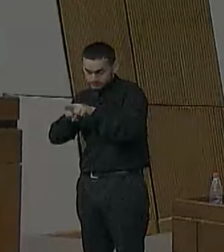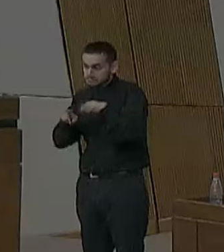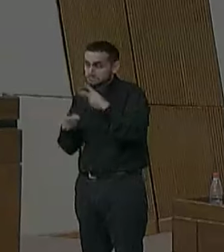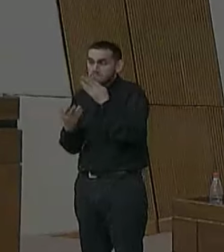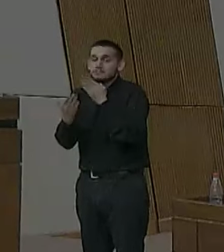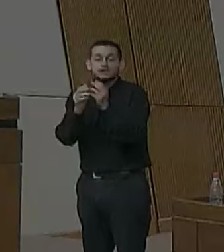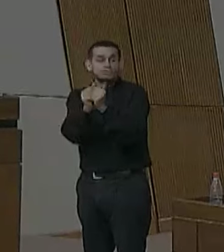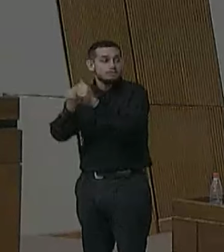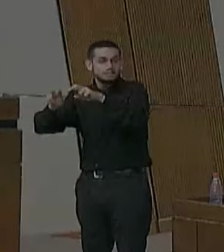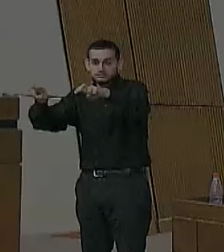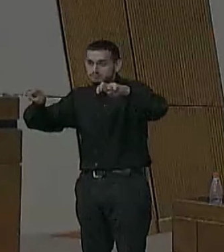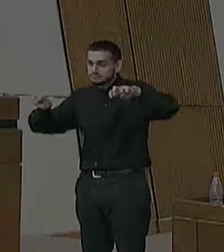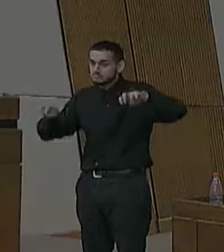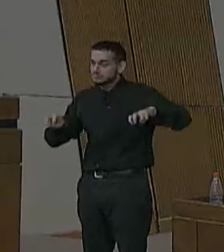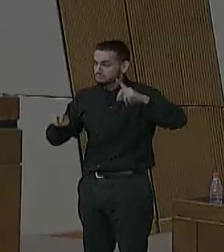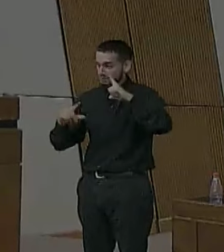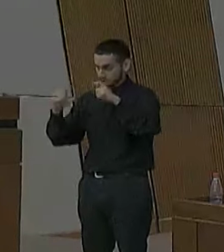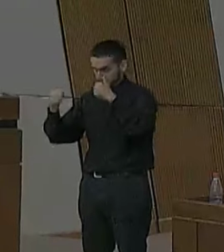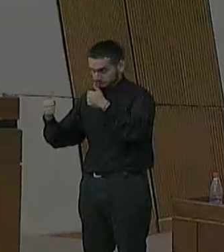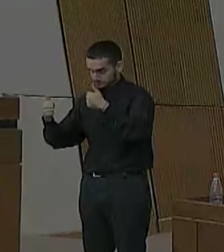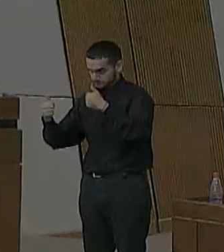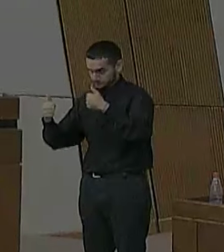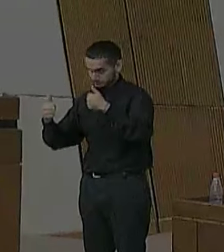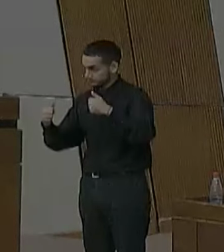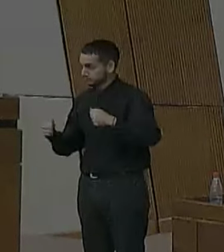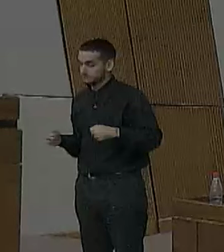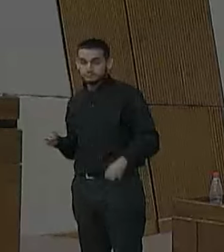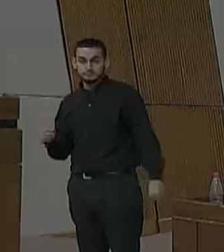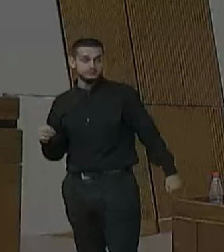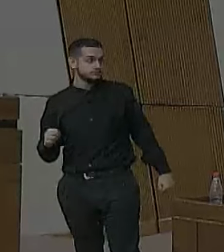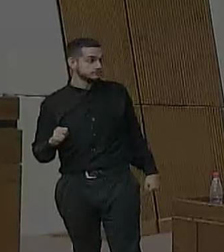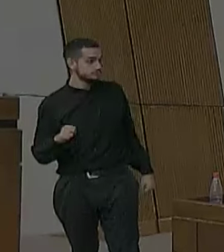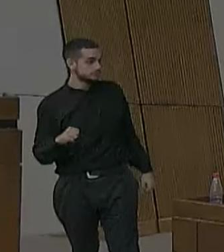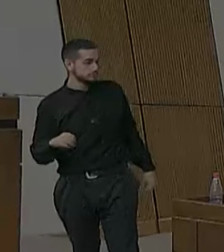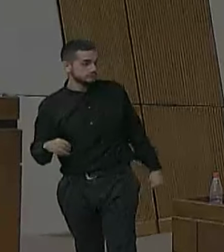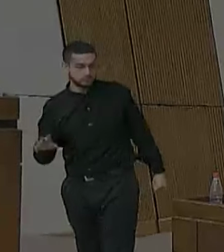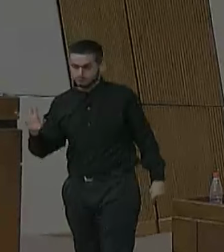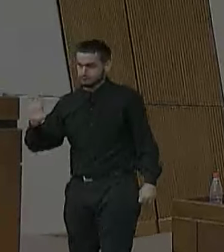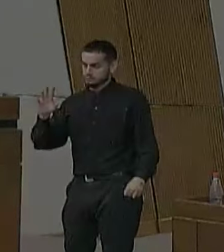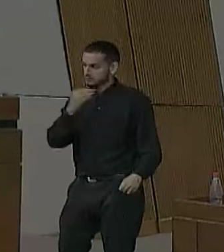compañeros que me acompañen en la mesa que giremos y ustedes ahí atentos del público para la foto. Entonces, eso.